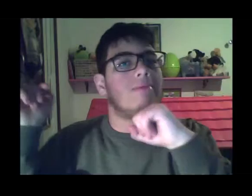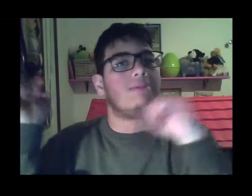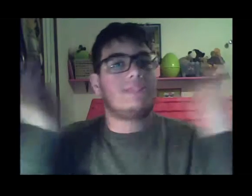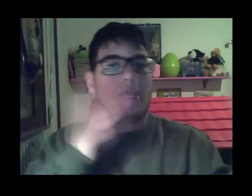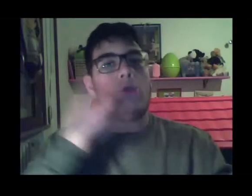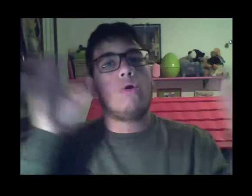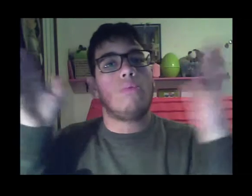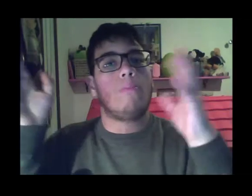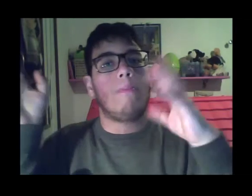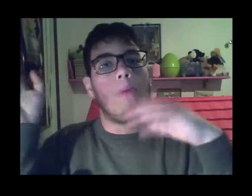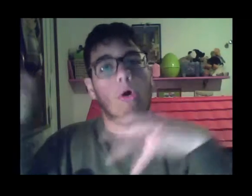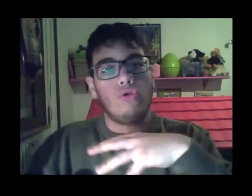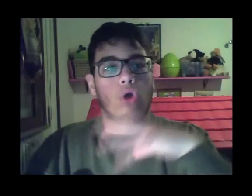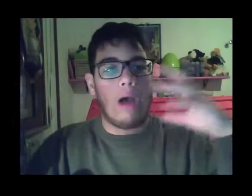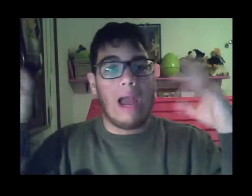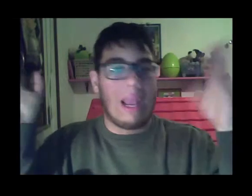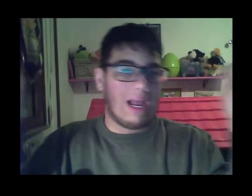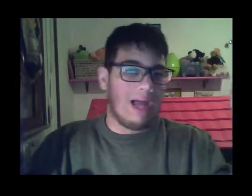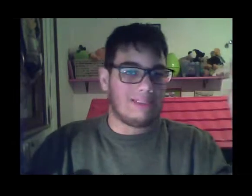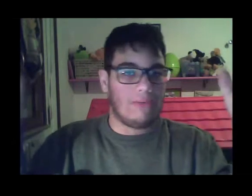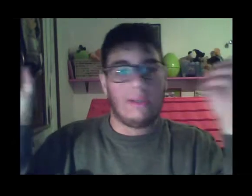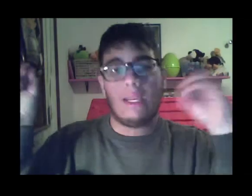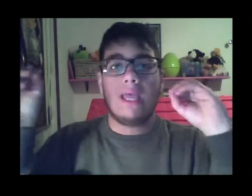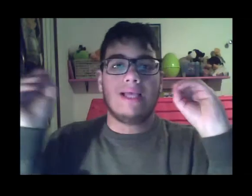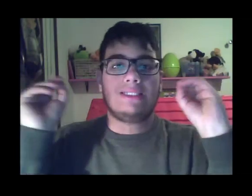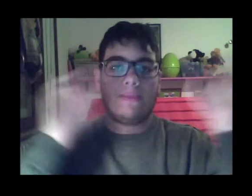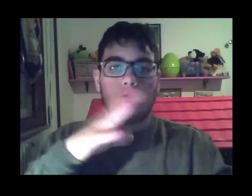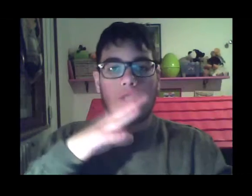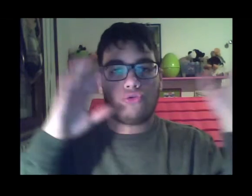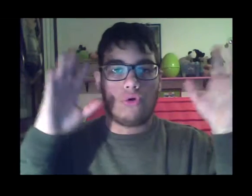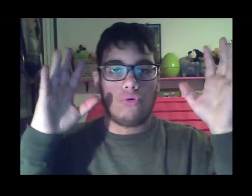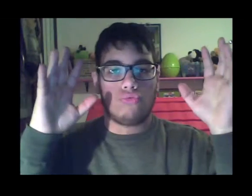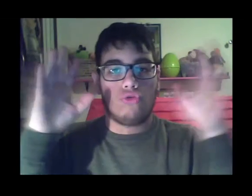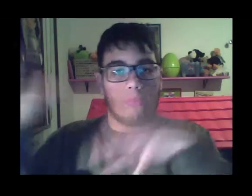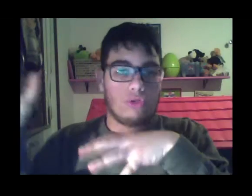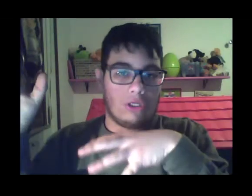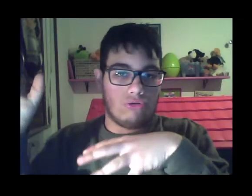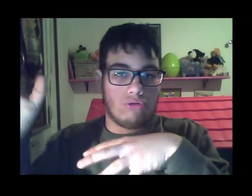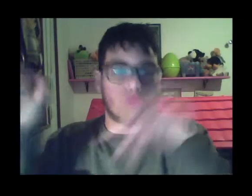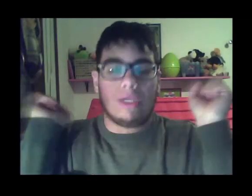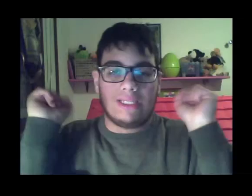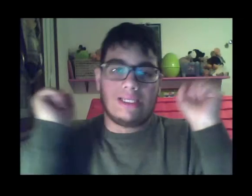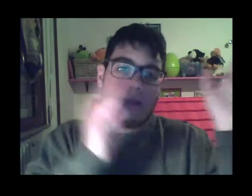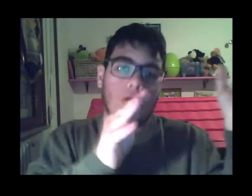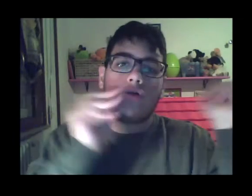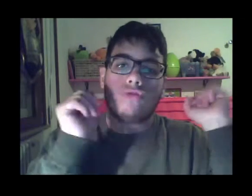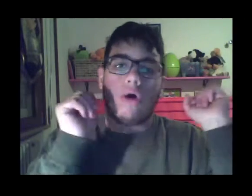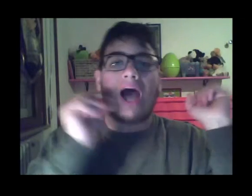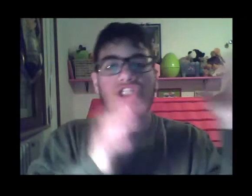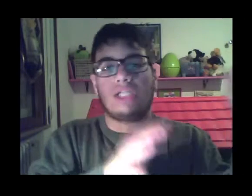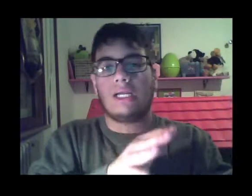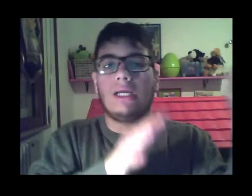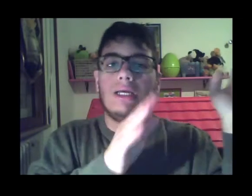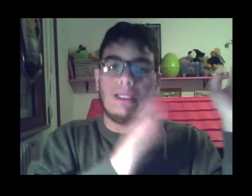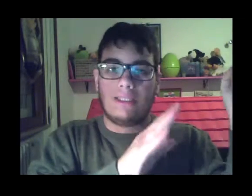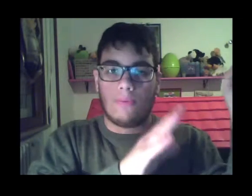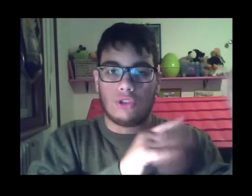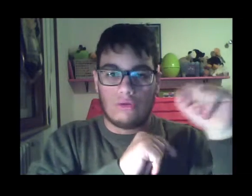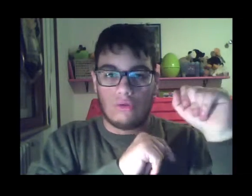sì o no alla casa. Quindi, si progetto, no progetto. Cioè, se sei d'accordo, hashtag si progetto.